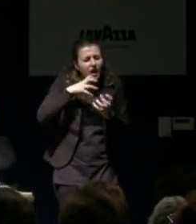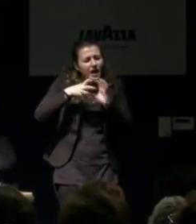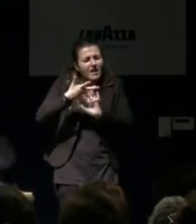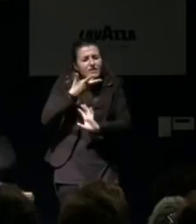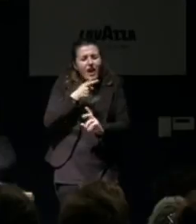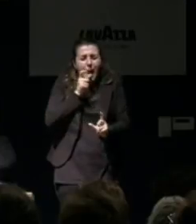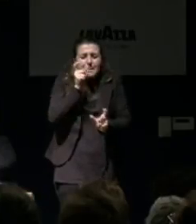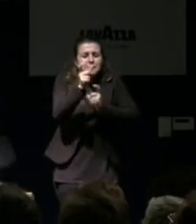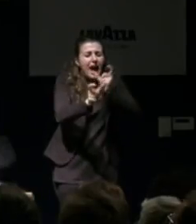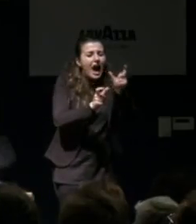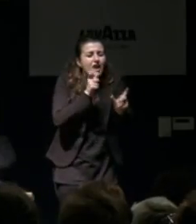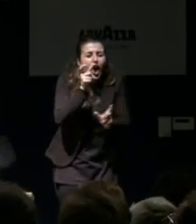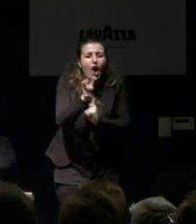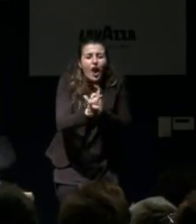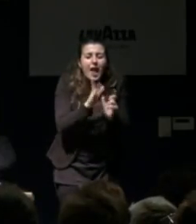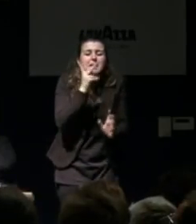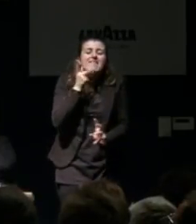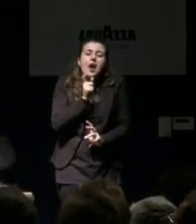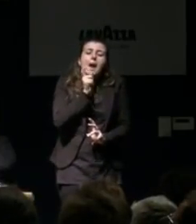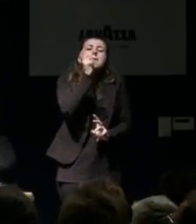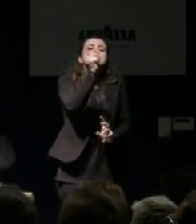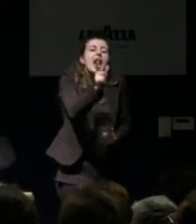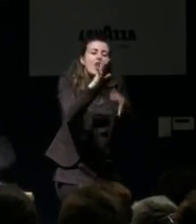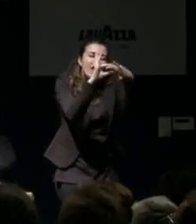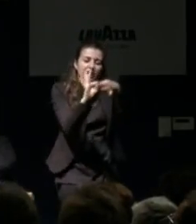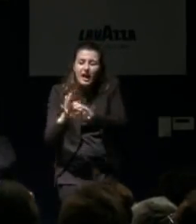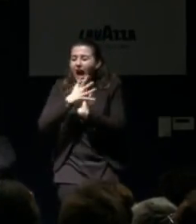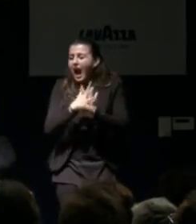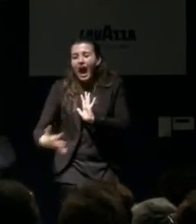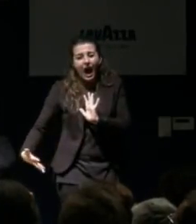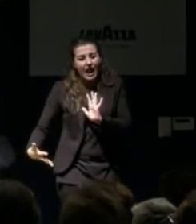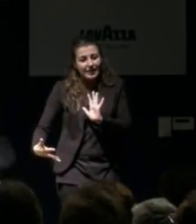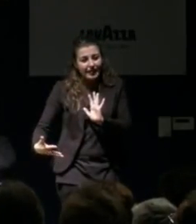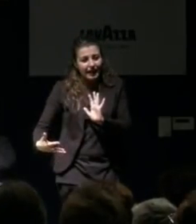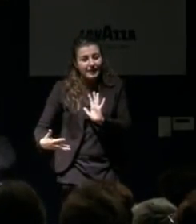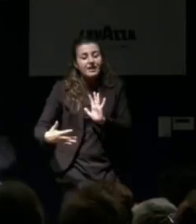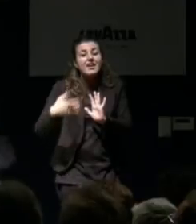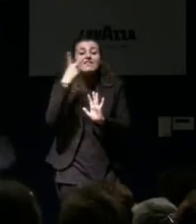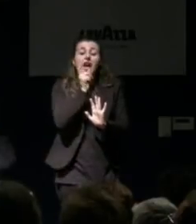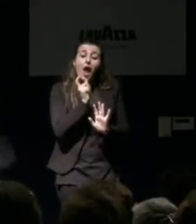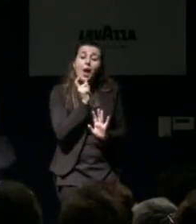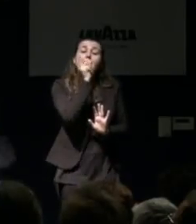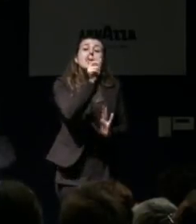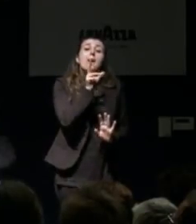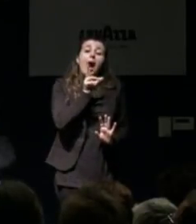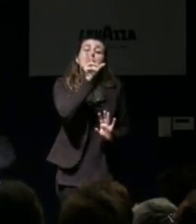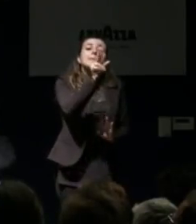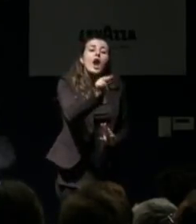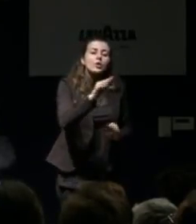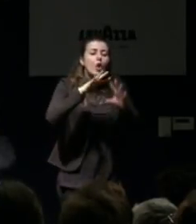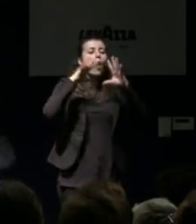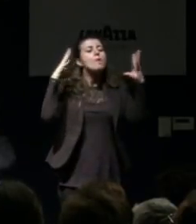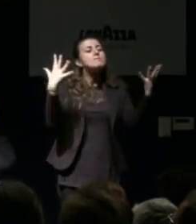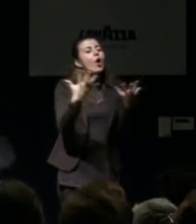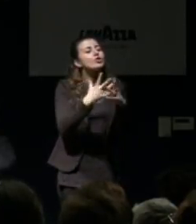che compongono la parola da cui tutte le altre discendono e ogni volta che viene pronunciata il mondo nuovo si affretta a